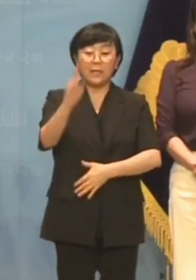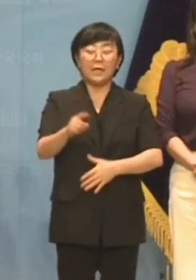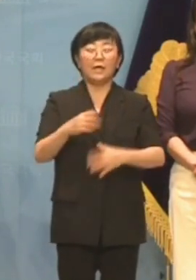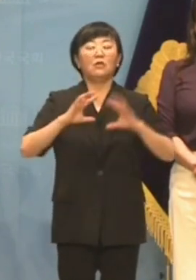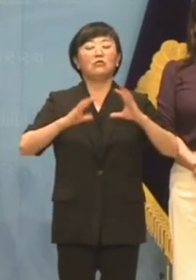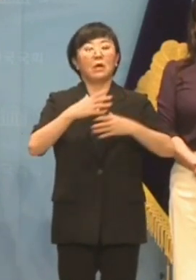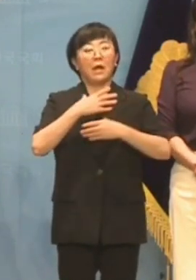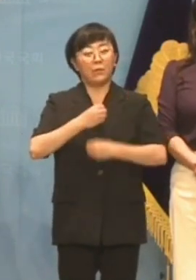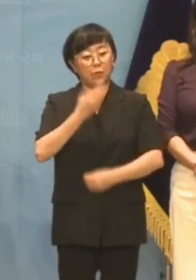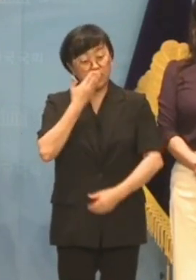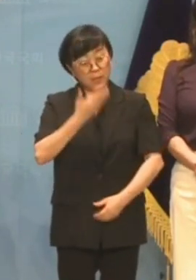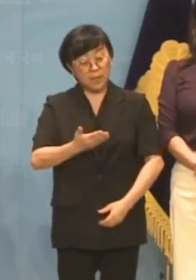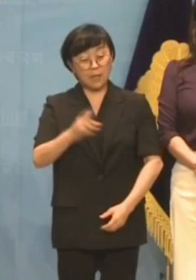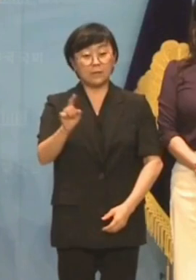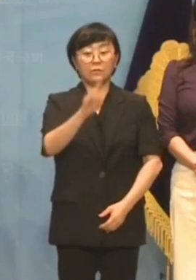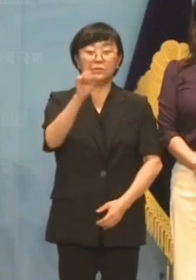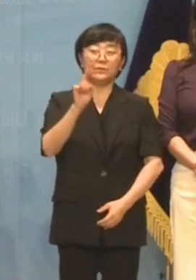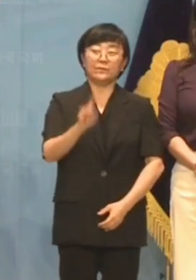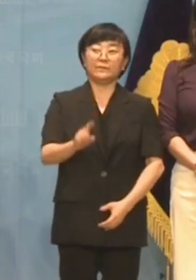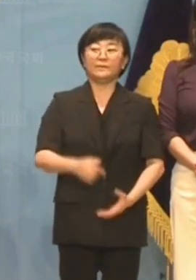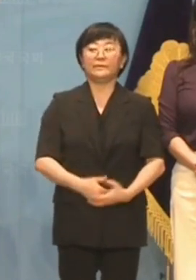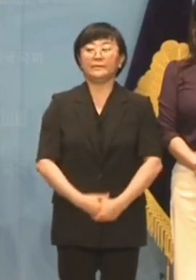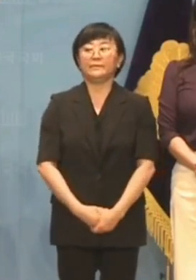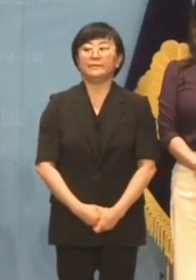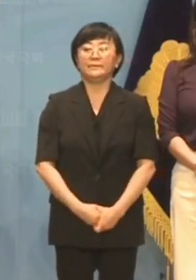국가안보가 챙겨지겠습니까?